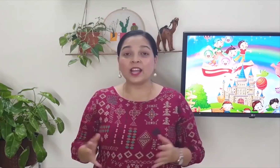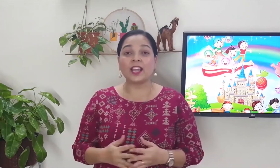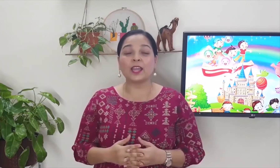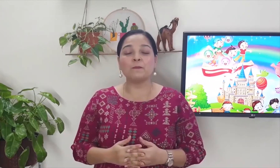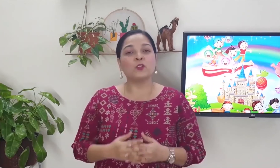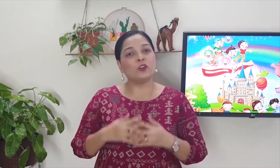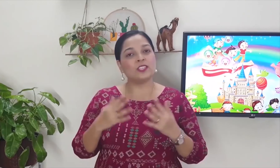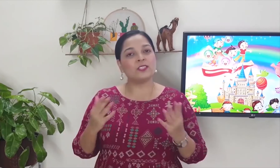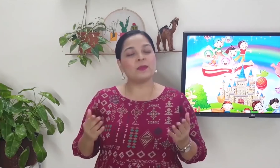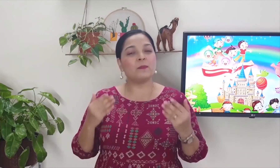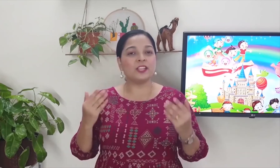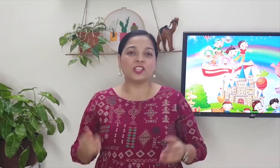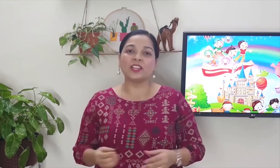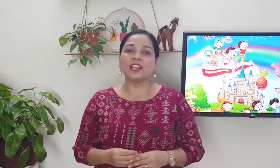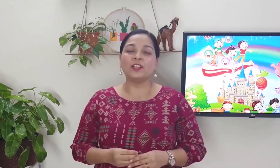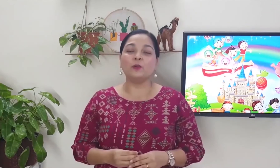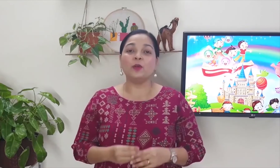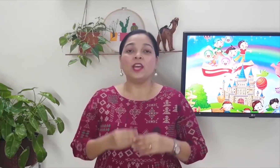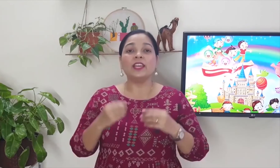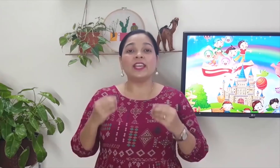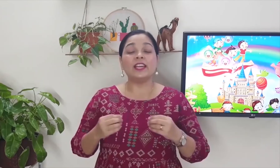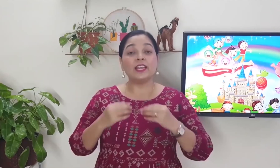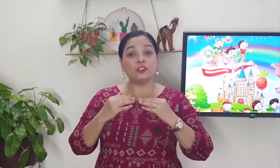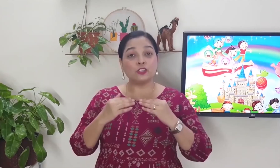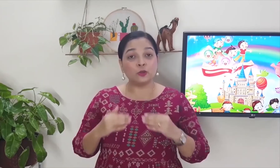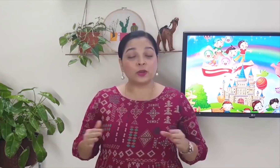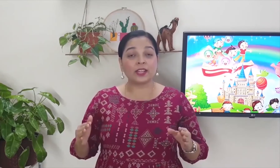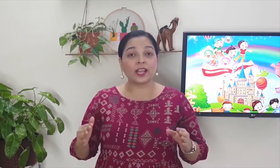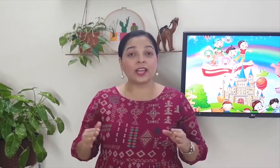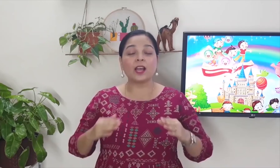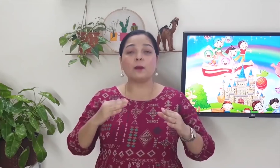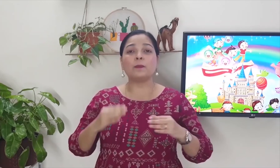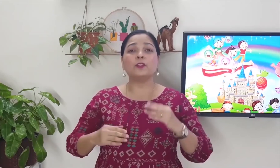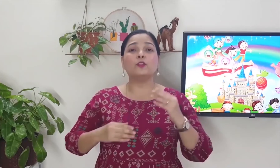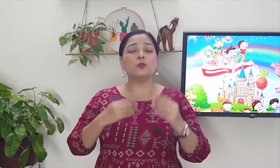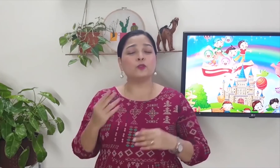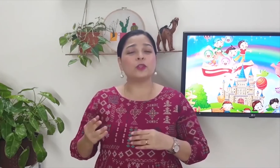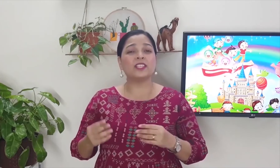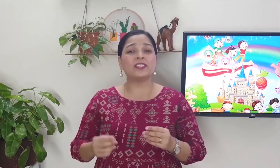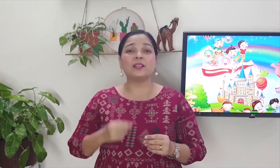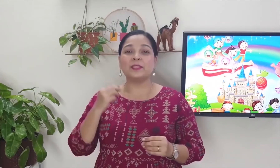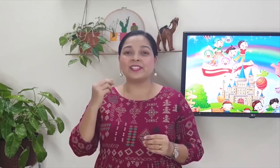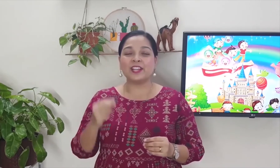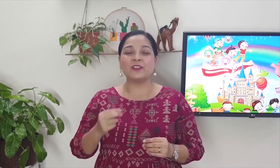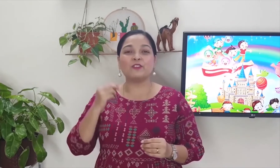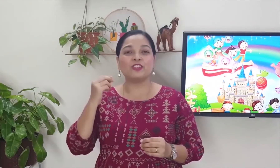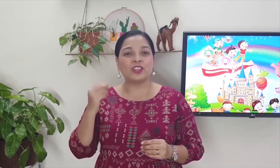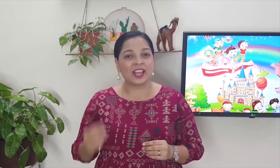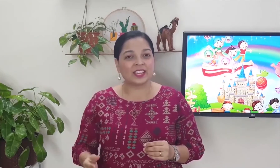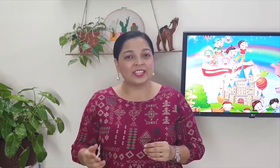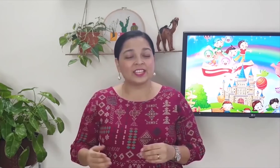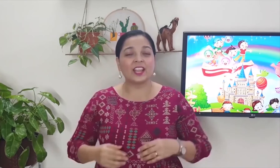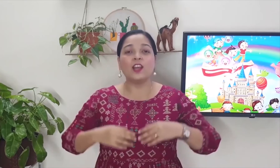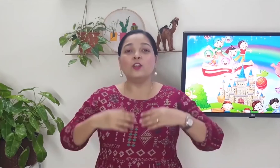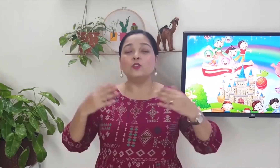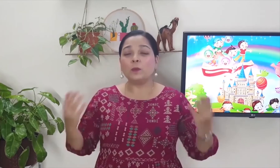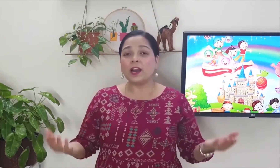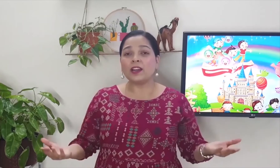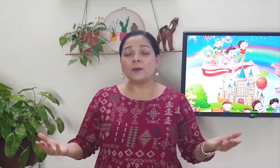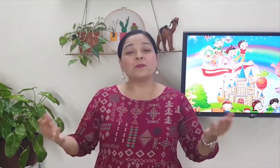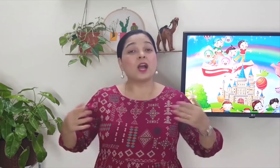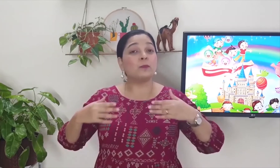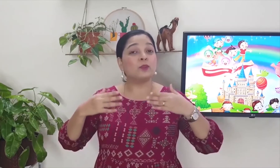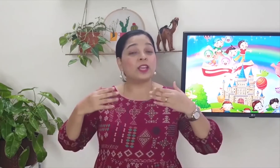तपाईँहरू सबैजनाले आफ्नो हृदयमा आनन्दित हुनुभएको छ अनि आनन्द उठाउनु भएको छ, आफ्नो हृदयमा त्यो कुरा लिनु भएको छ।